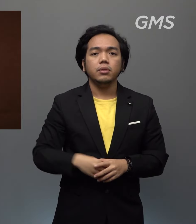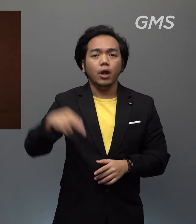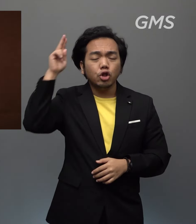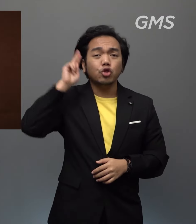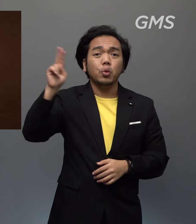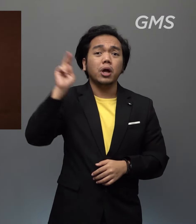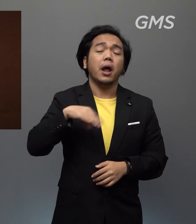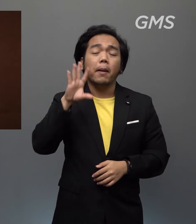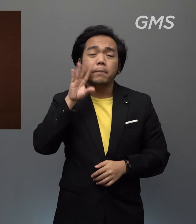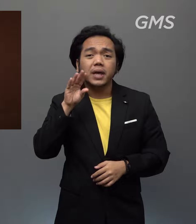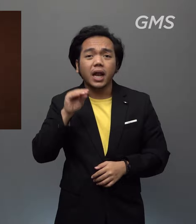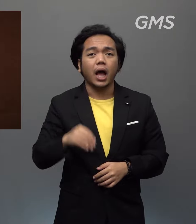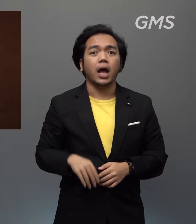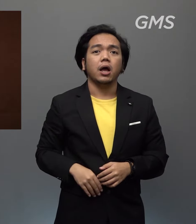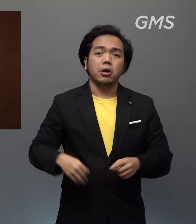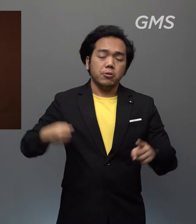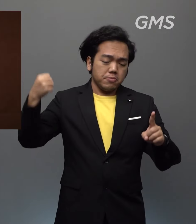habis.